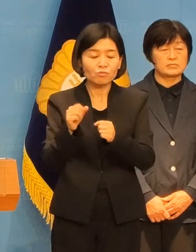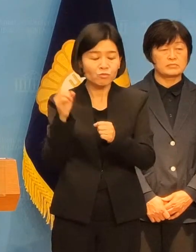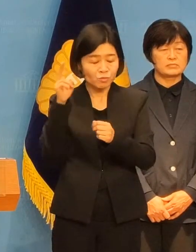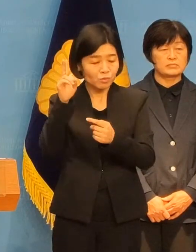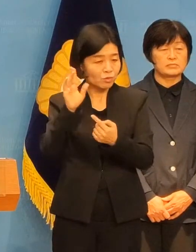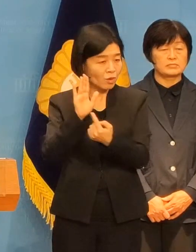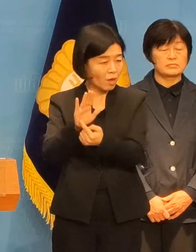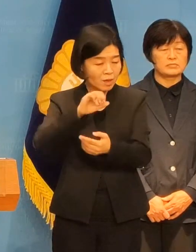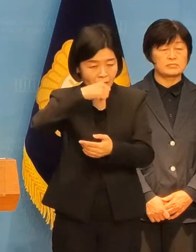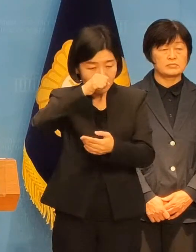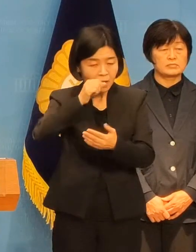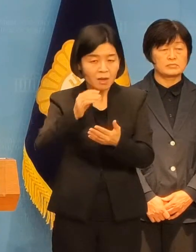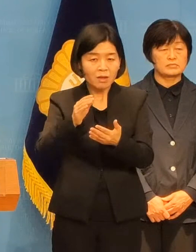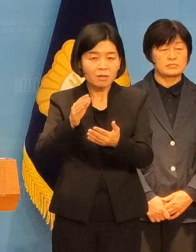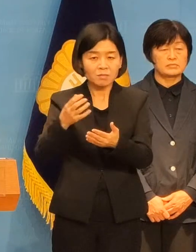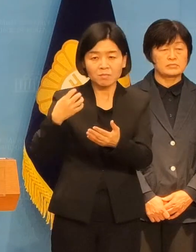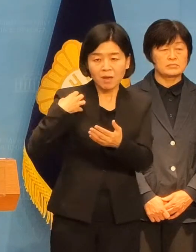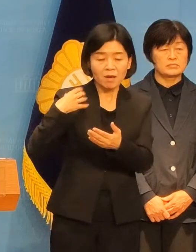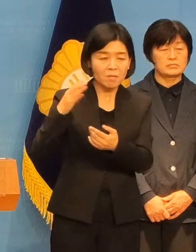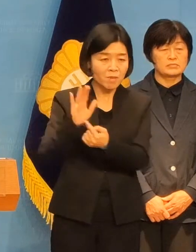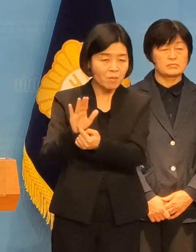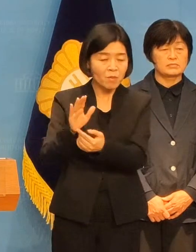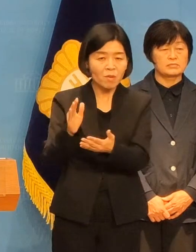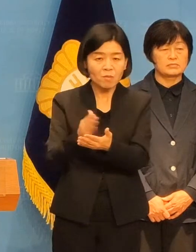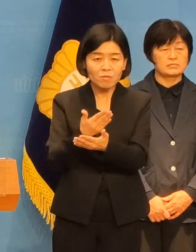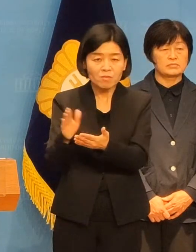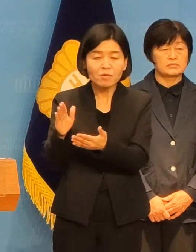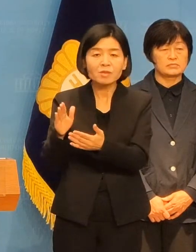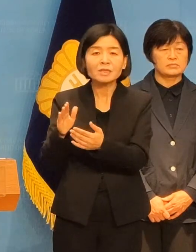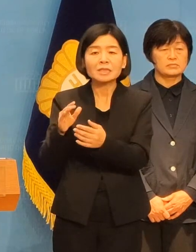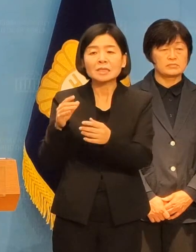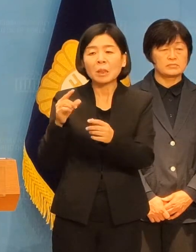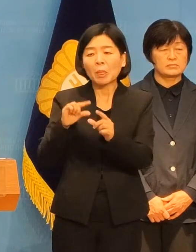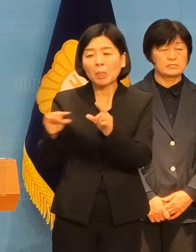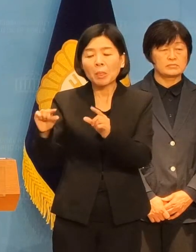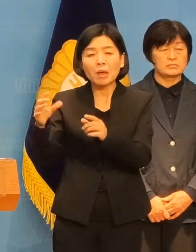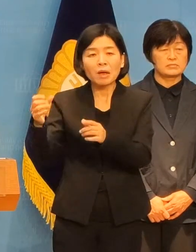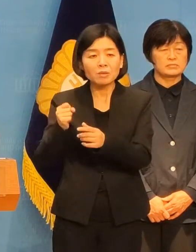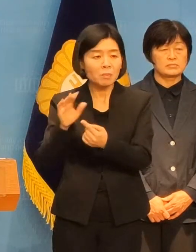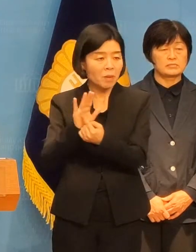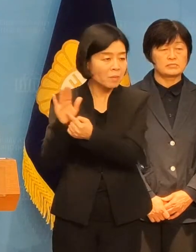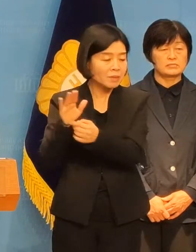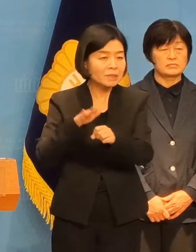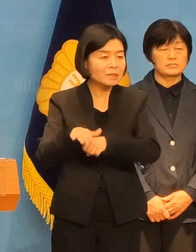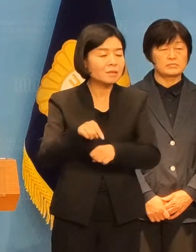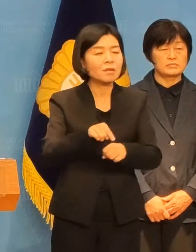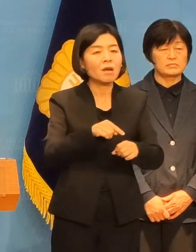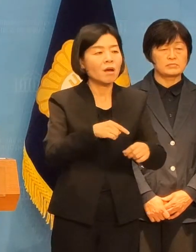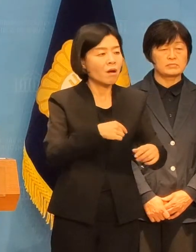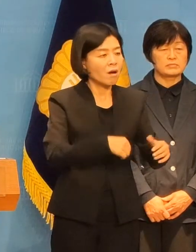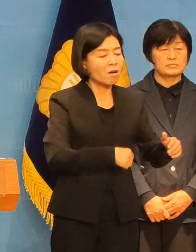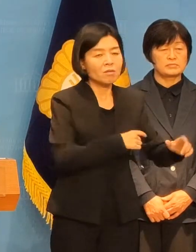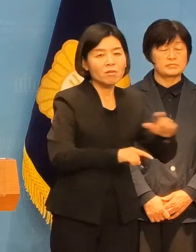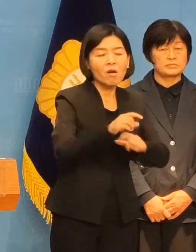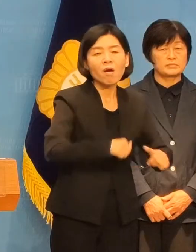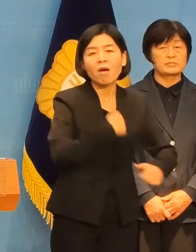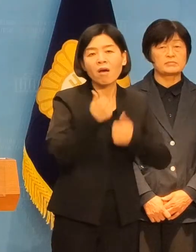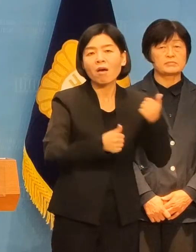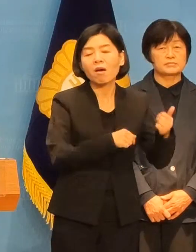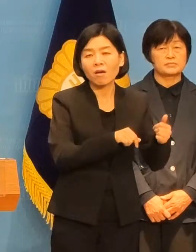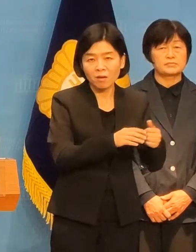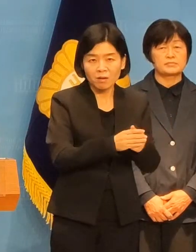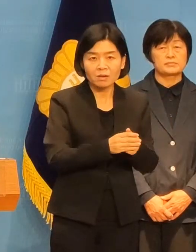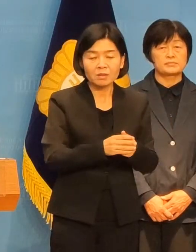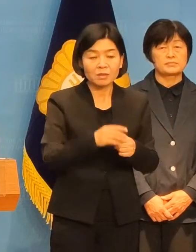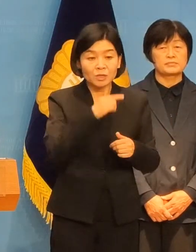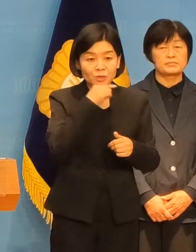비율 발표는 불난데 기름 붓는 꼴이 되고 있습니다. 이는 비단 순창군만의 문제가 아닐